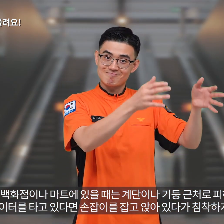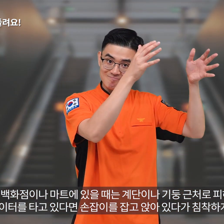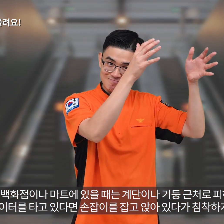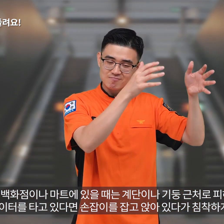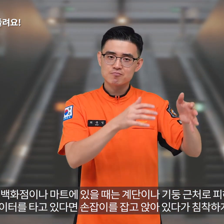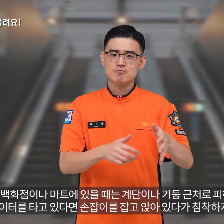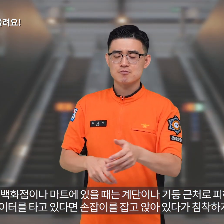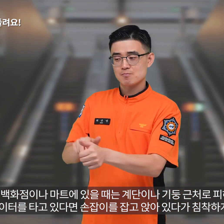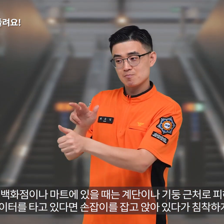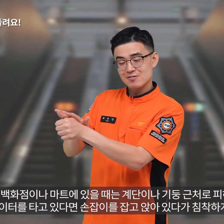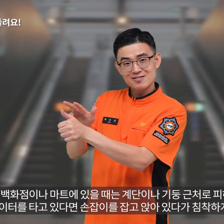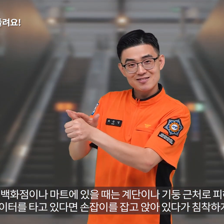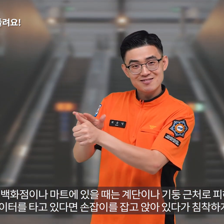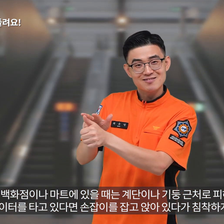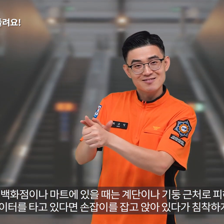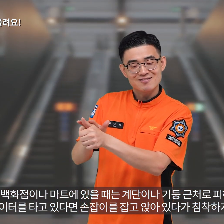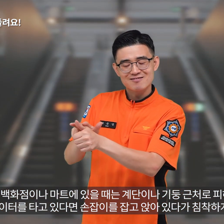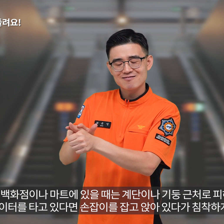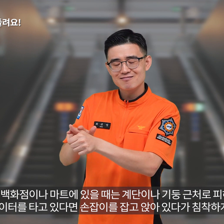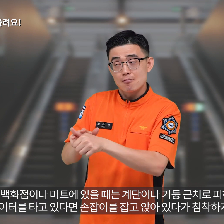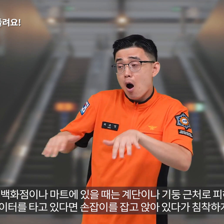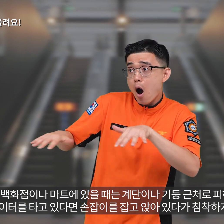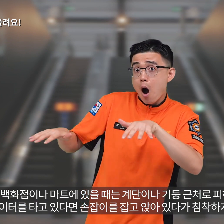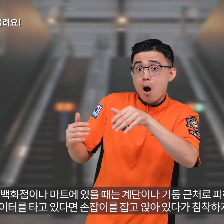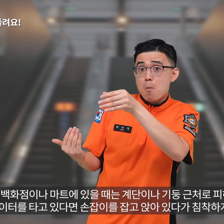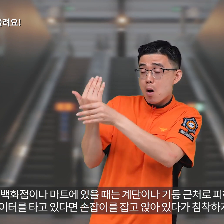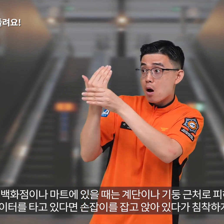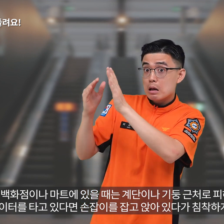백화점이나 마트에 있을 때는 계단이나 기둥 근처로 피하고